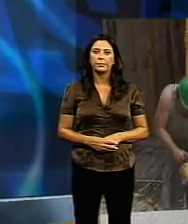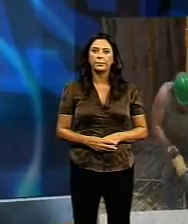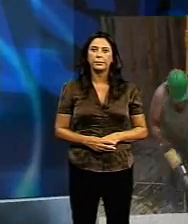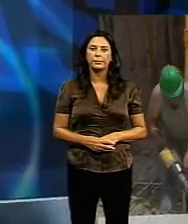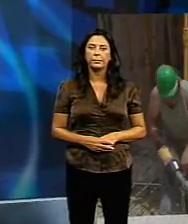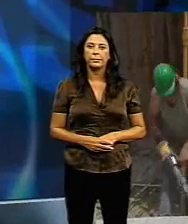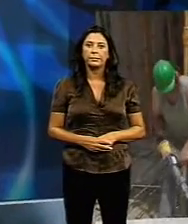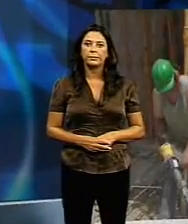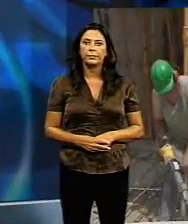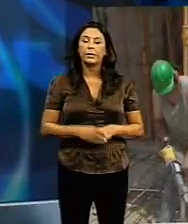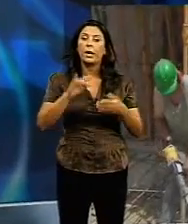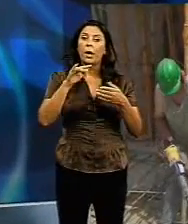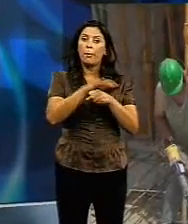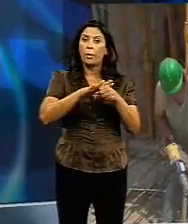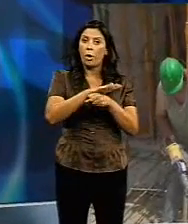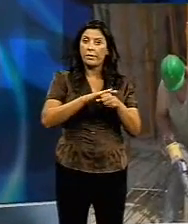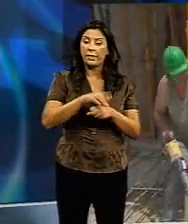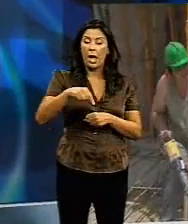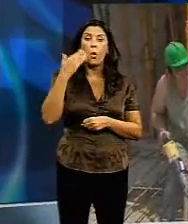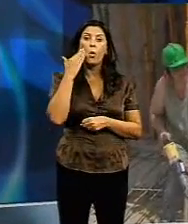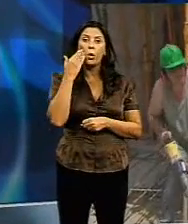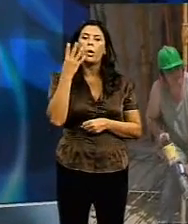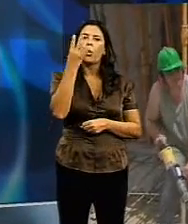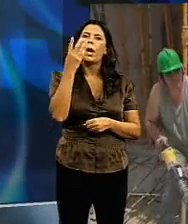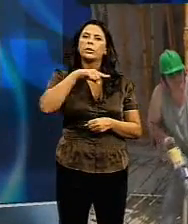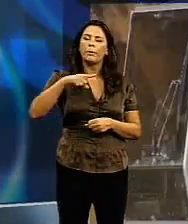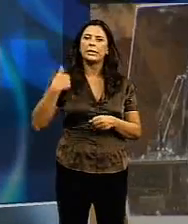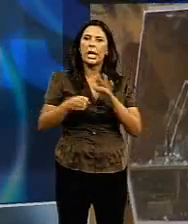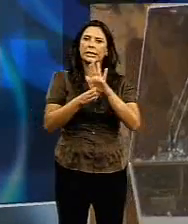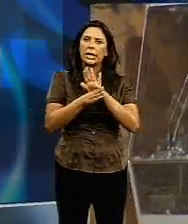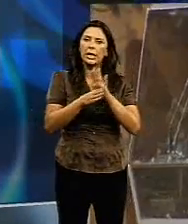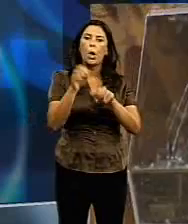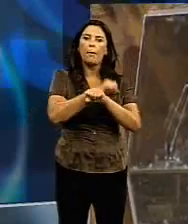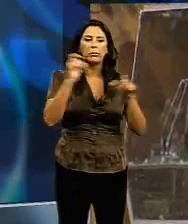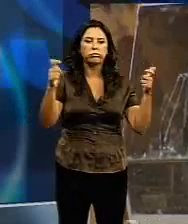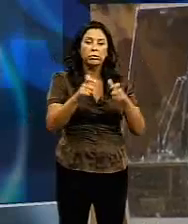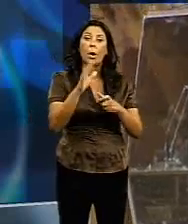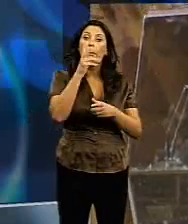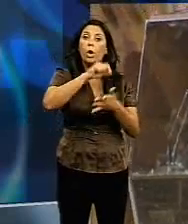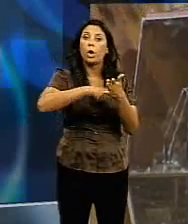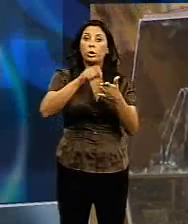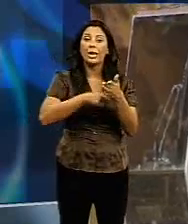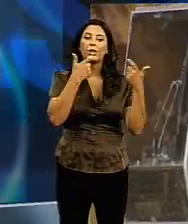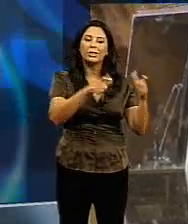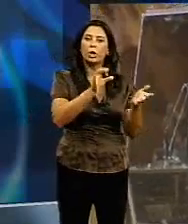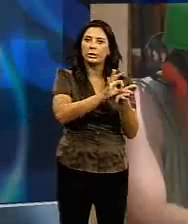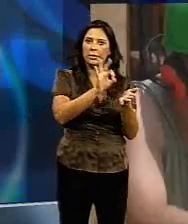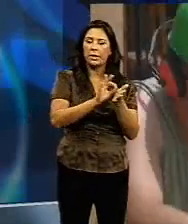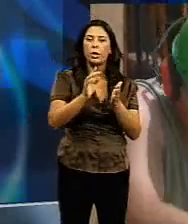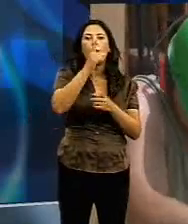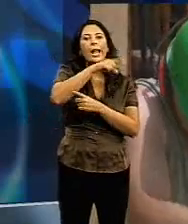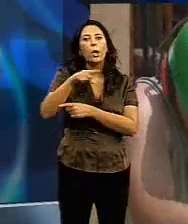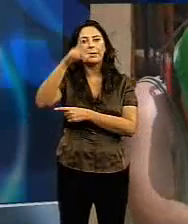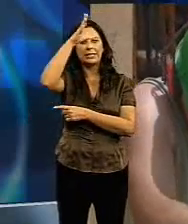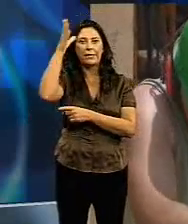La provincia encadenó en julio su cuarto mes de descenso en el número de parados, impulsada por el aumento de contratos del sector servicios en los meses de